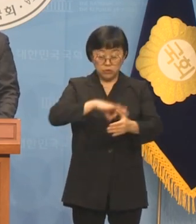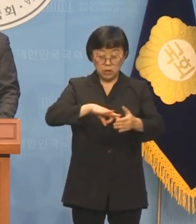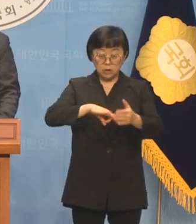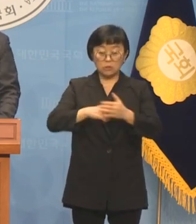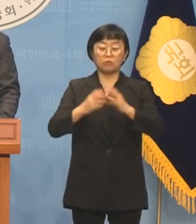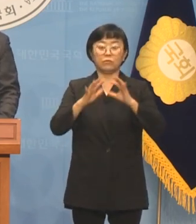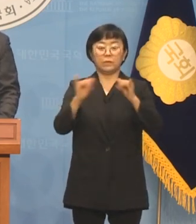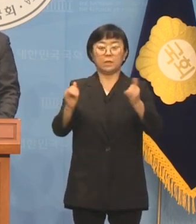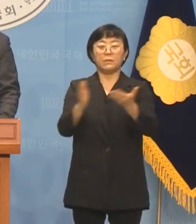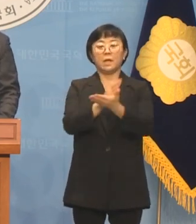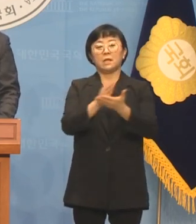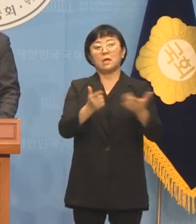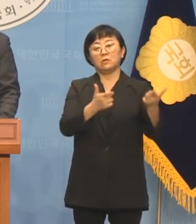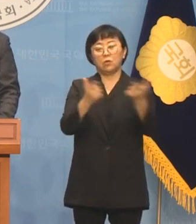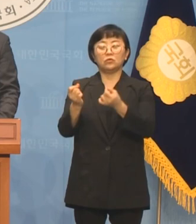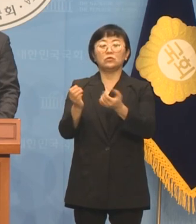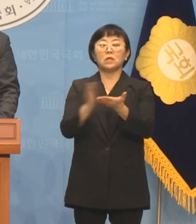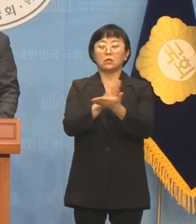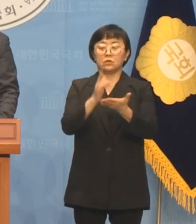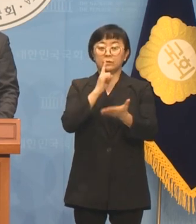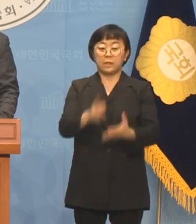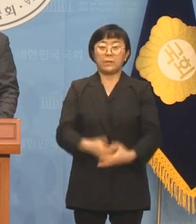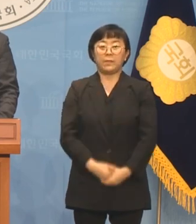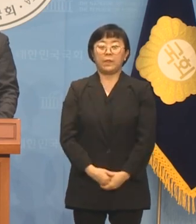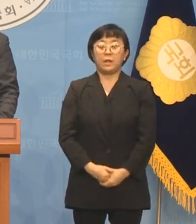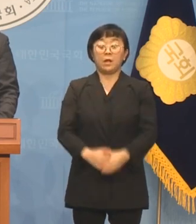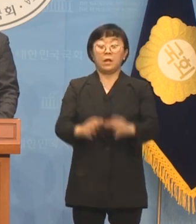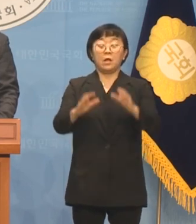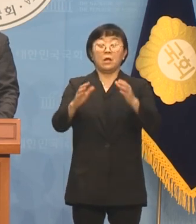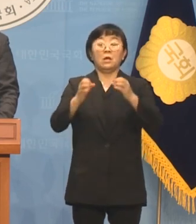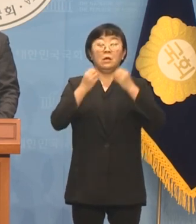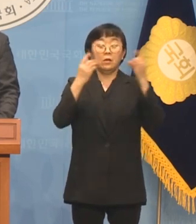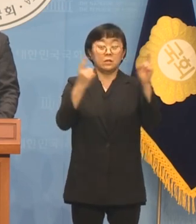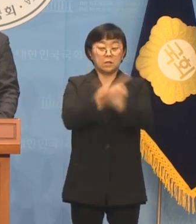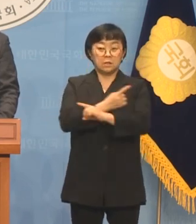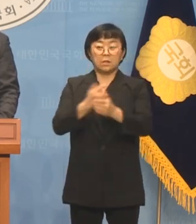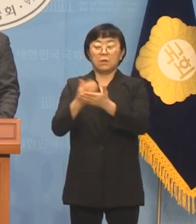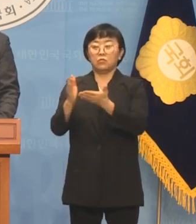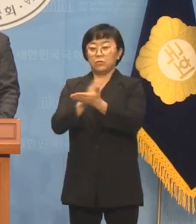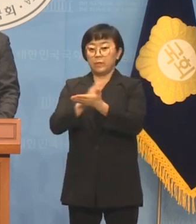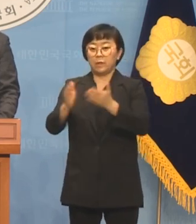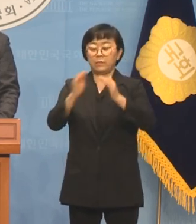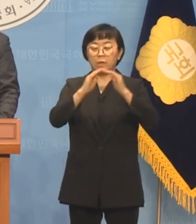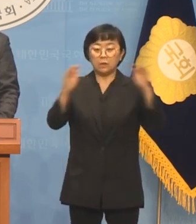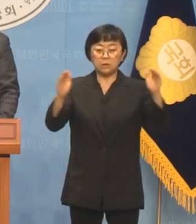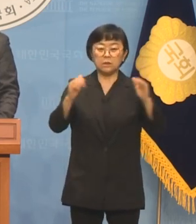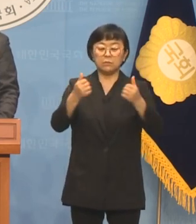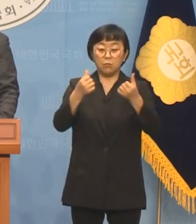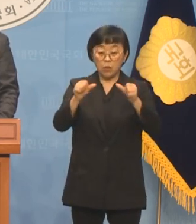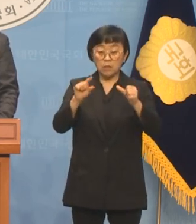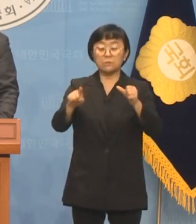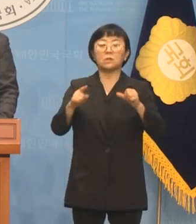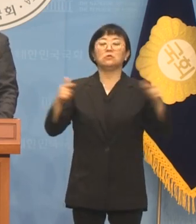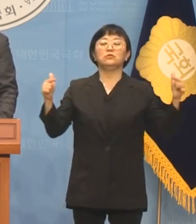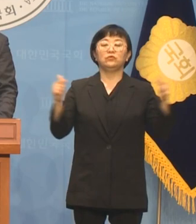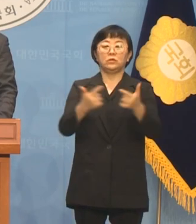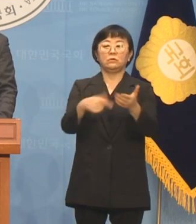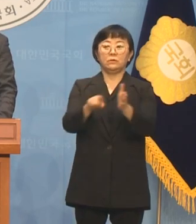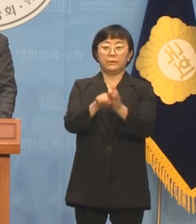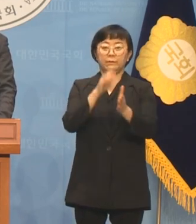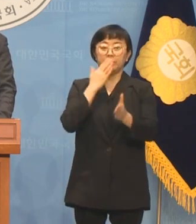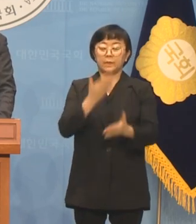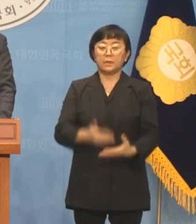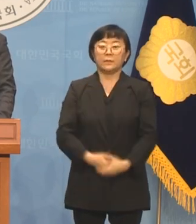배당으로 분배하자고 제안합니다. 혁신과 분배의 선순환, 불평등을 줄이는 혁신성장을 이뤄내겠습니다.